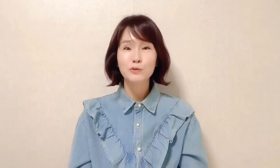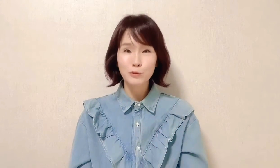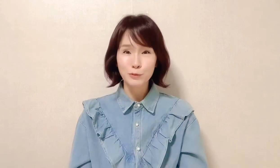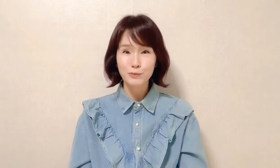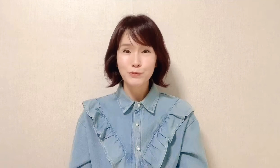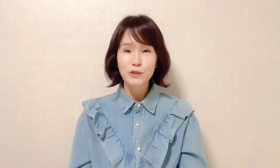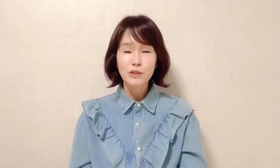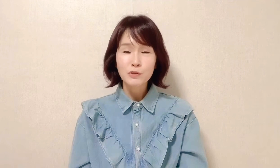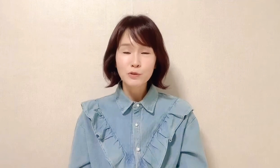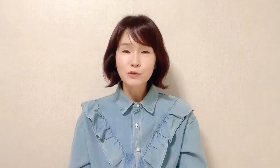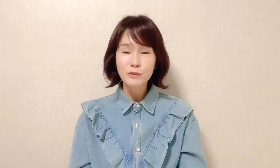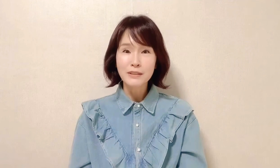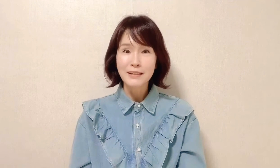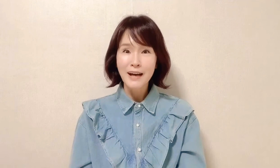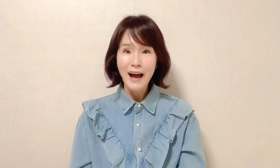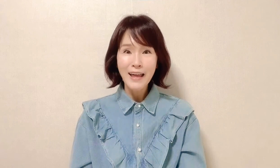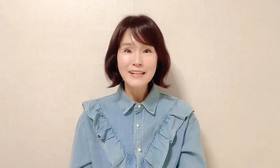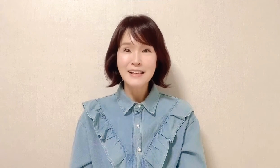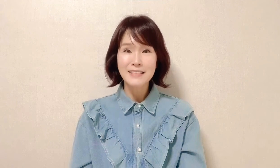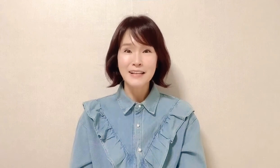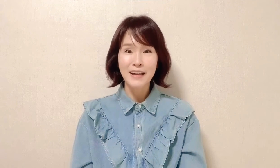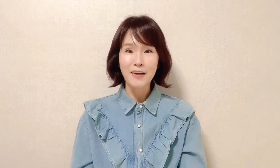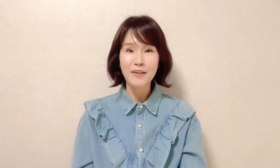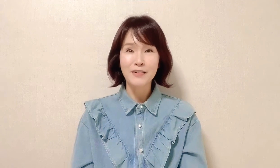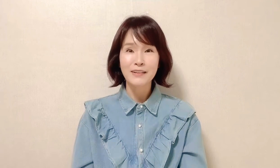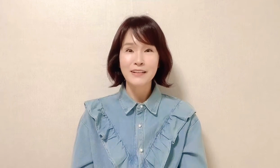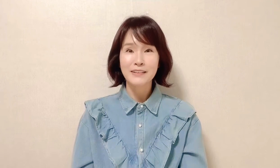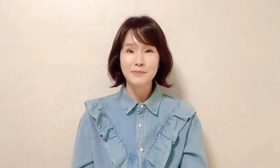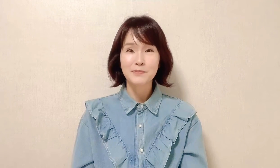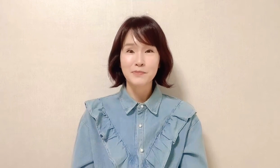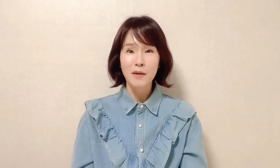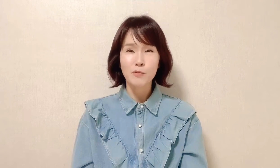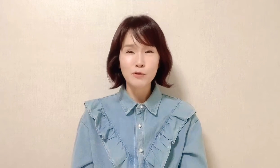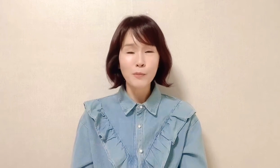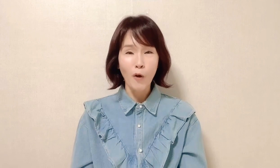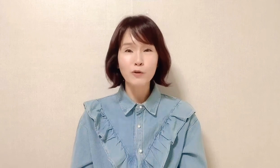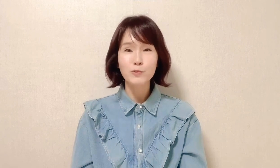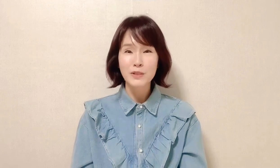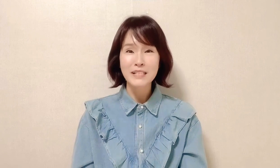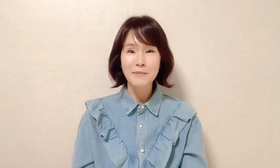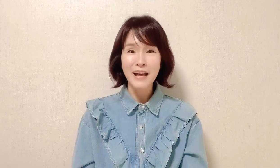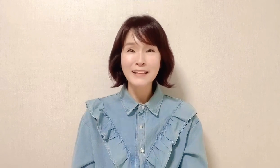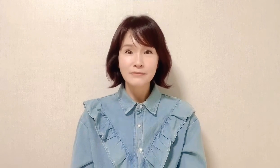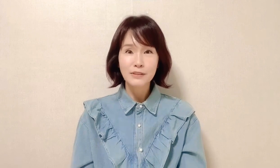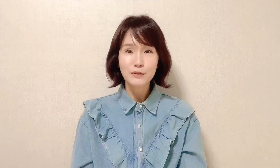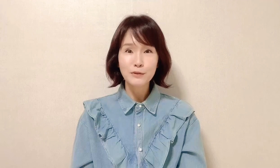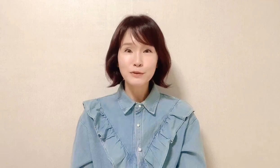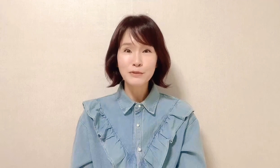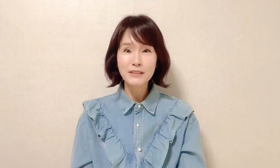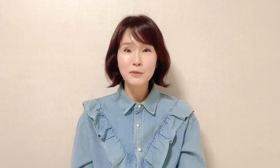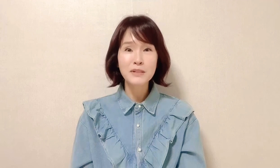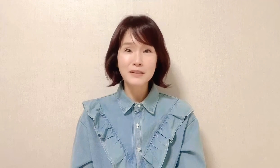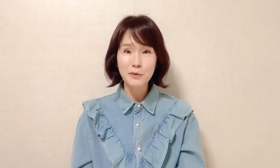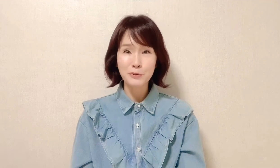구름. 구름은 하얀색이잖아요. 네, 물론 먹구름도 있지만 구름은